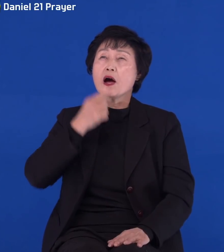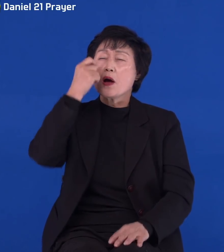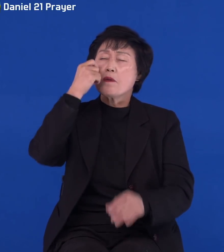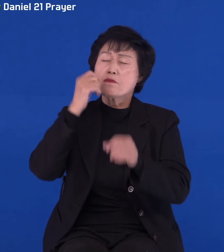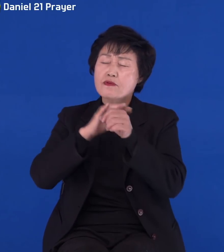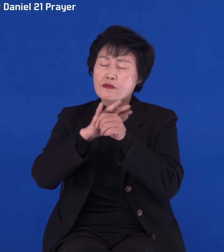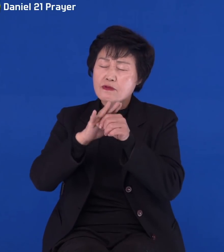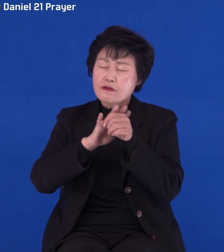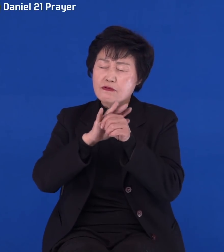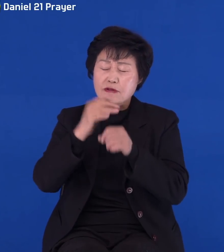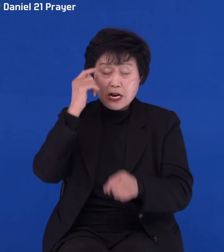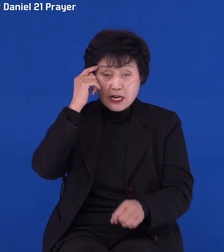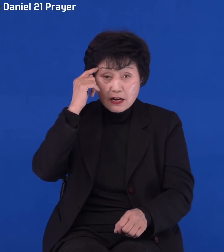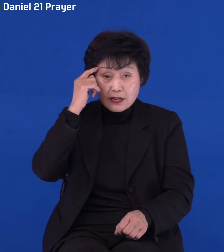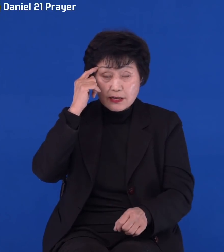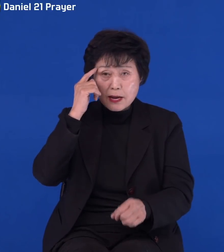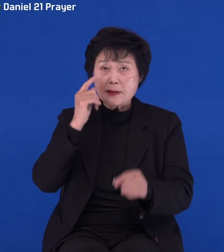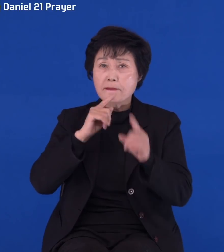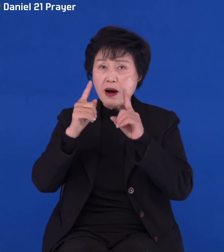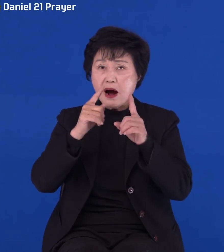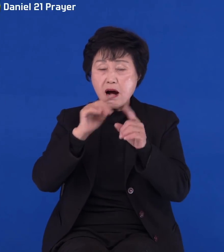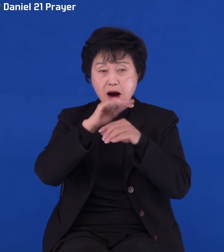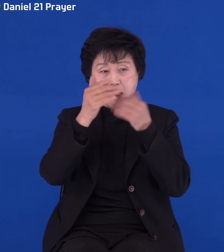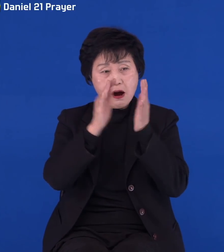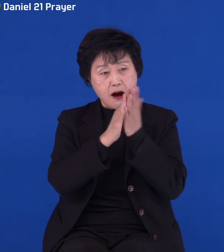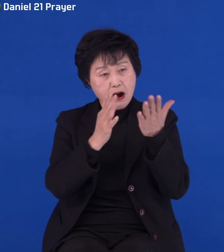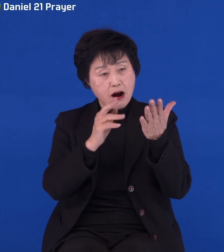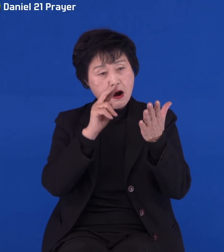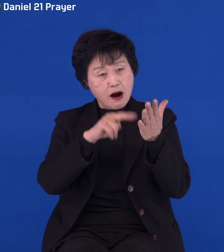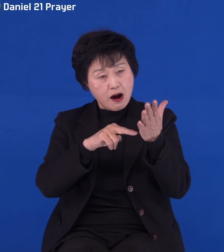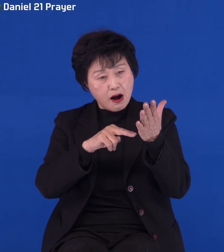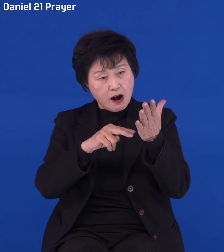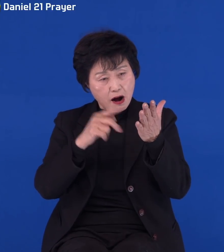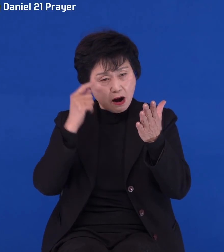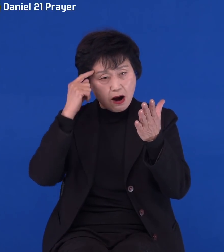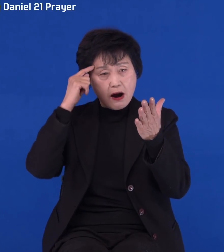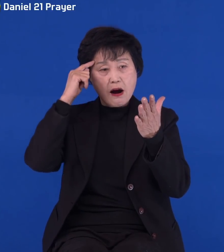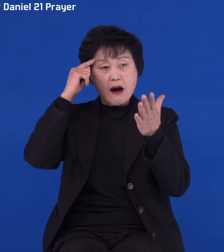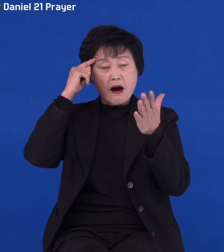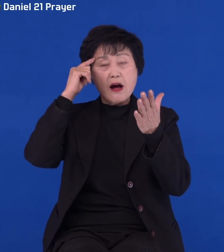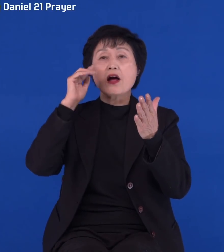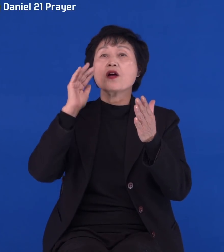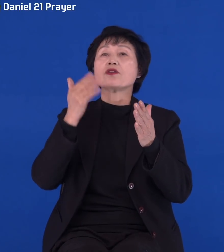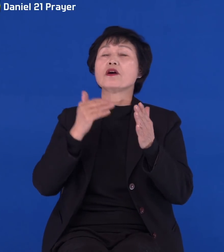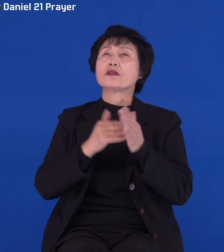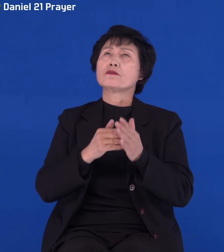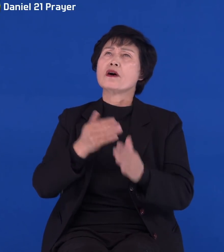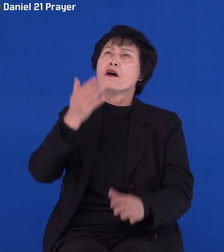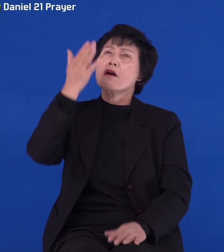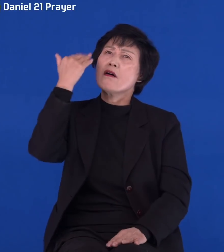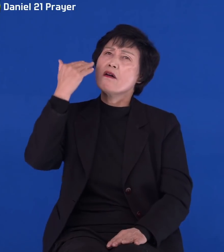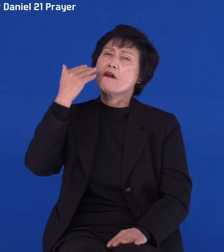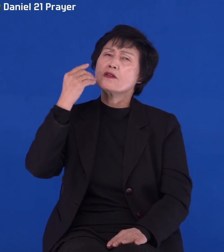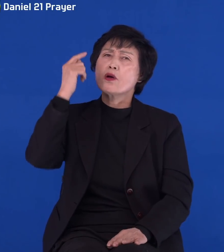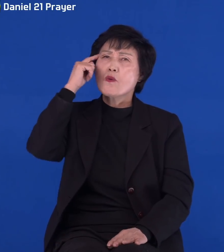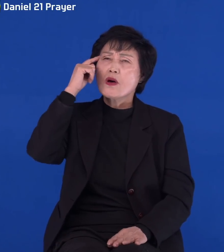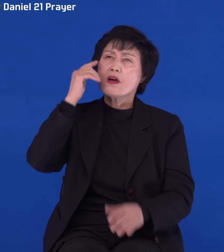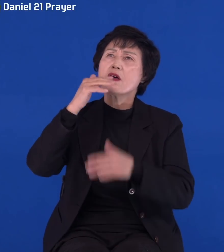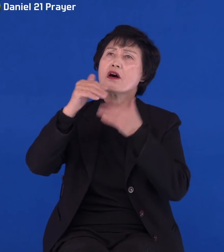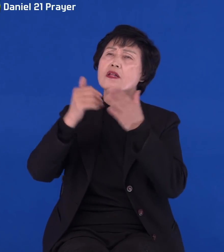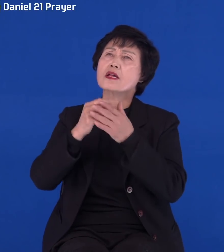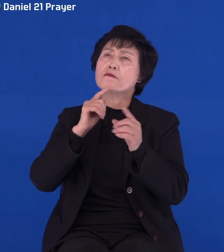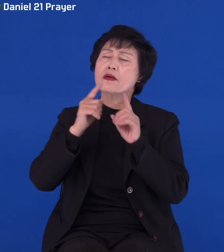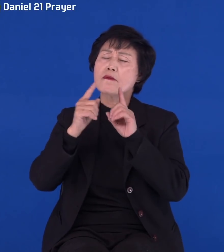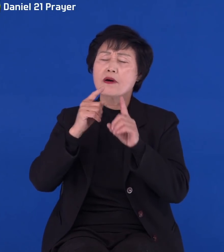소리를 성경을 통해서 드디어 저는 듣게 되었습니다. 항상 저는 왜 이 소리를 못 들었을까요? 내 마음속에 우상이 있기